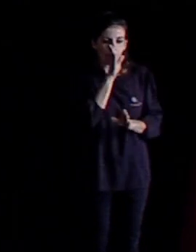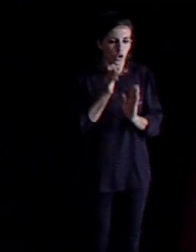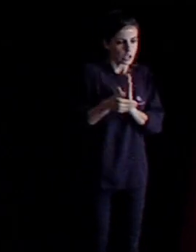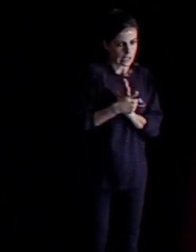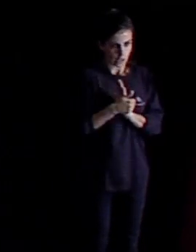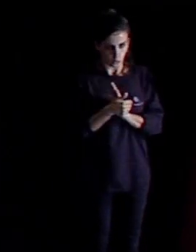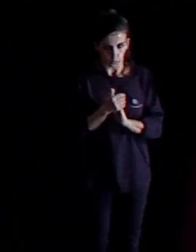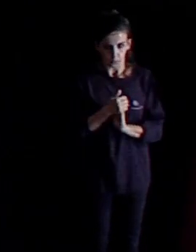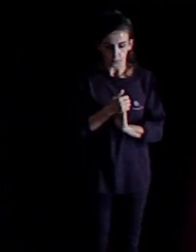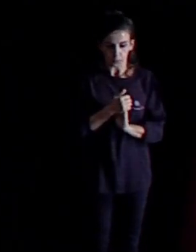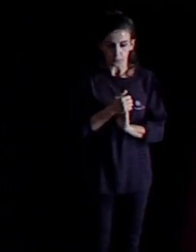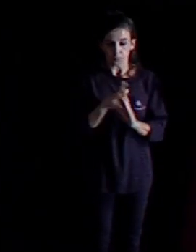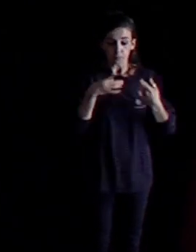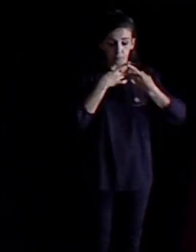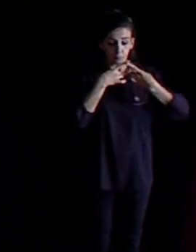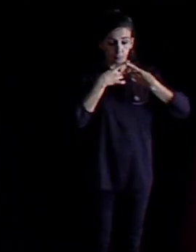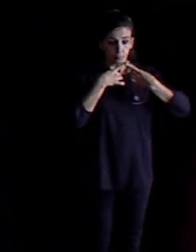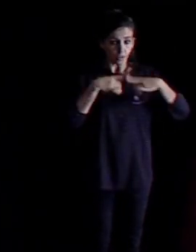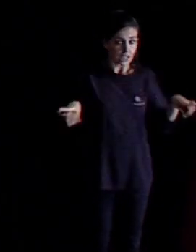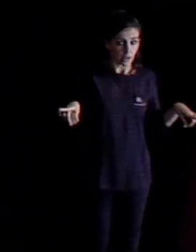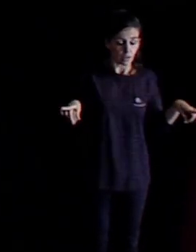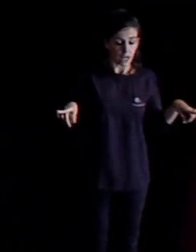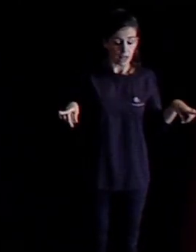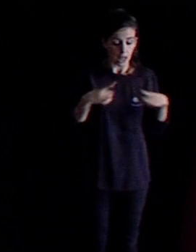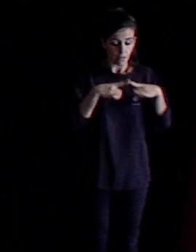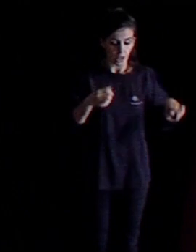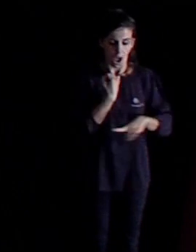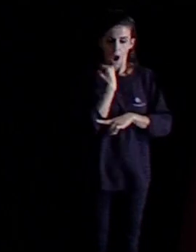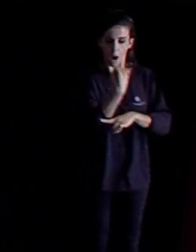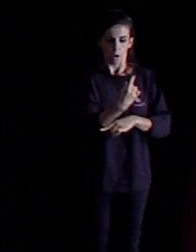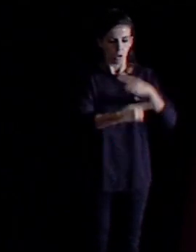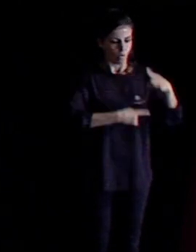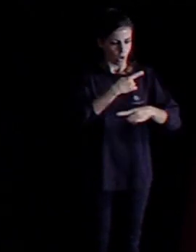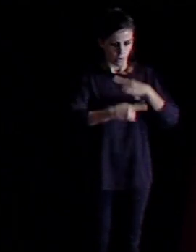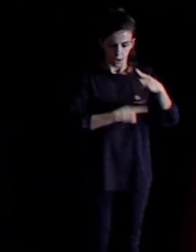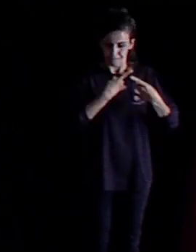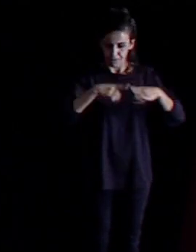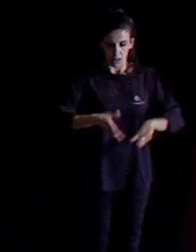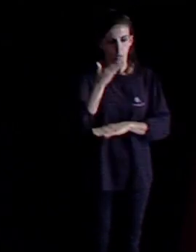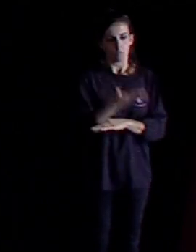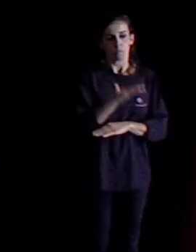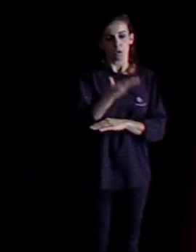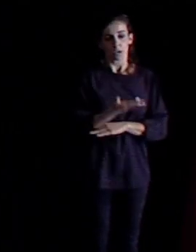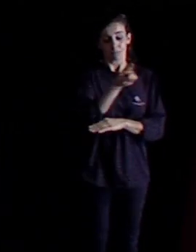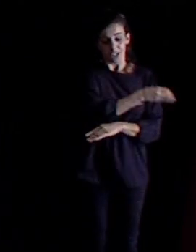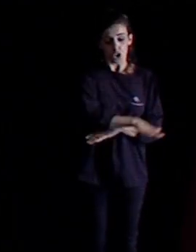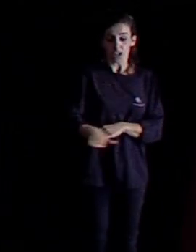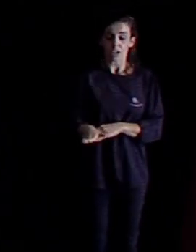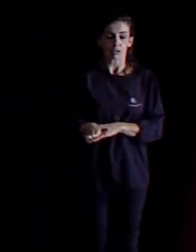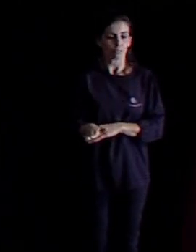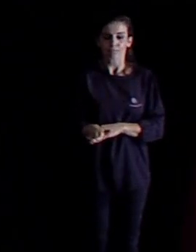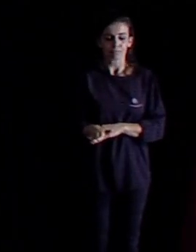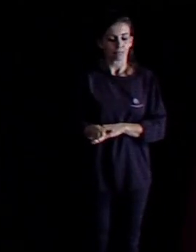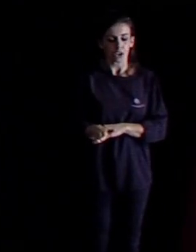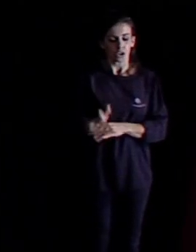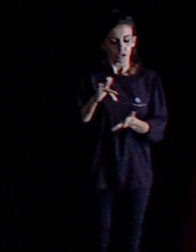Hay una diferencia en lo que es apoyo familiar importantísimo y los niños no han aprendido